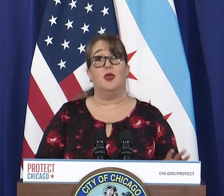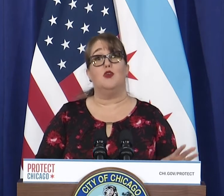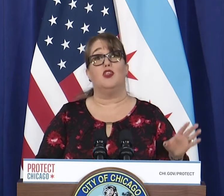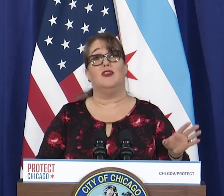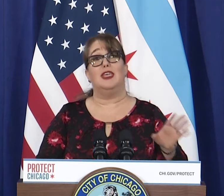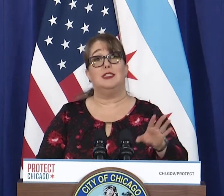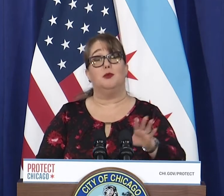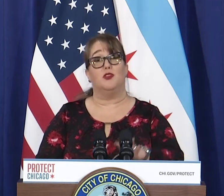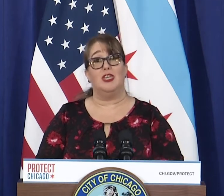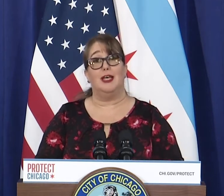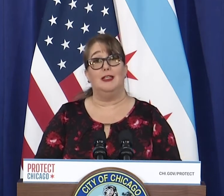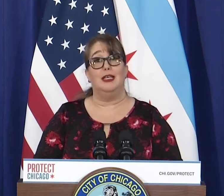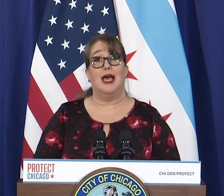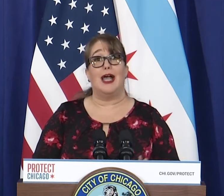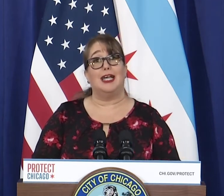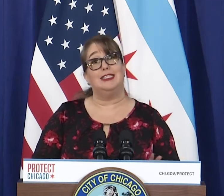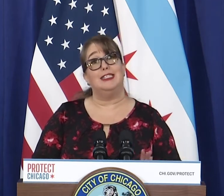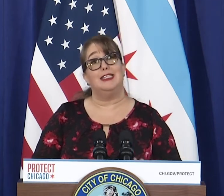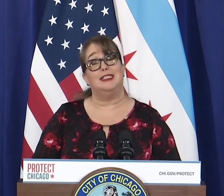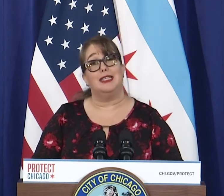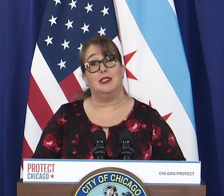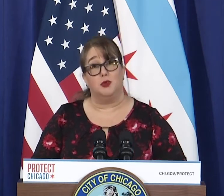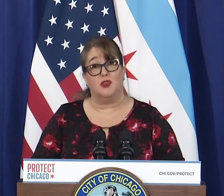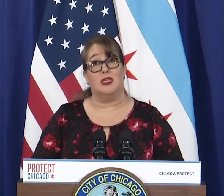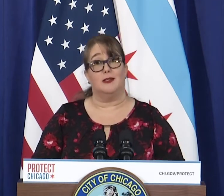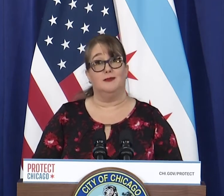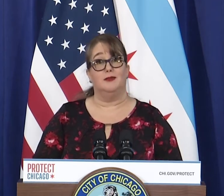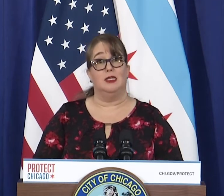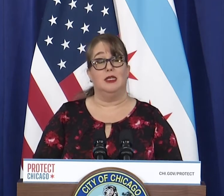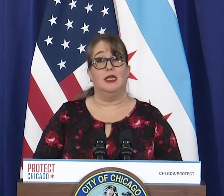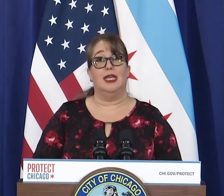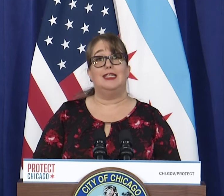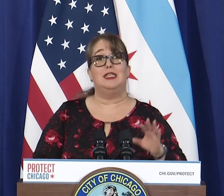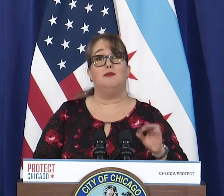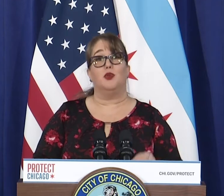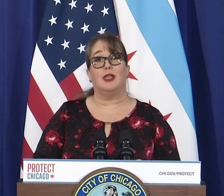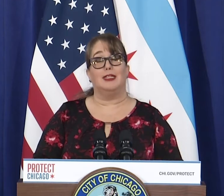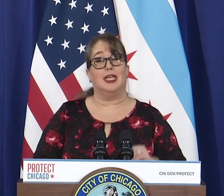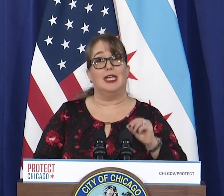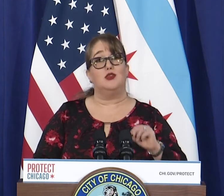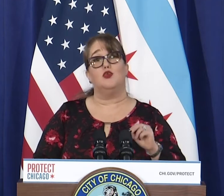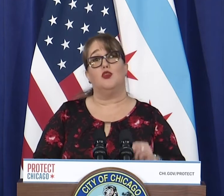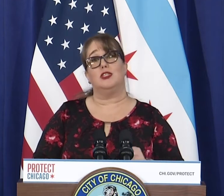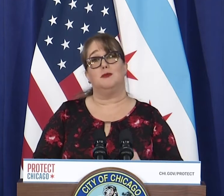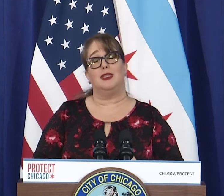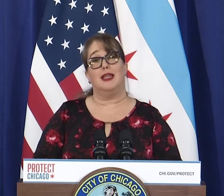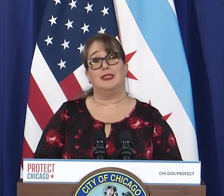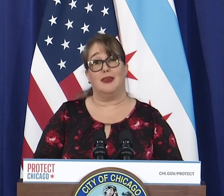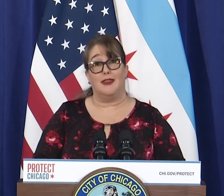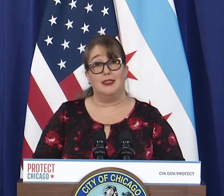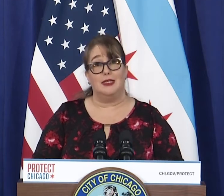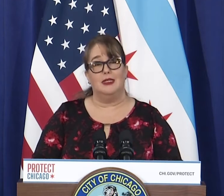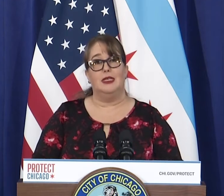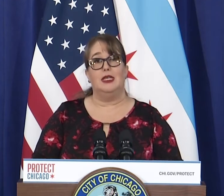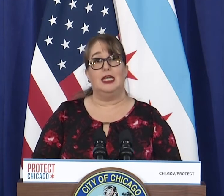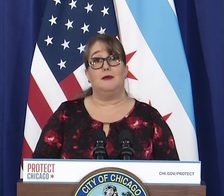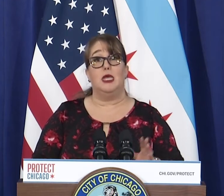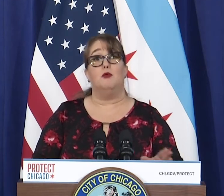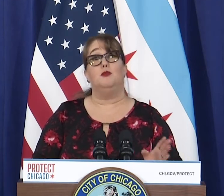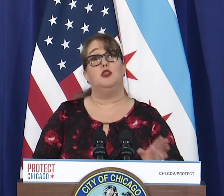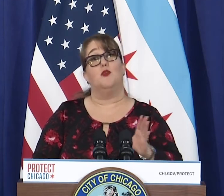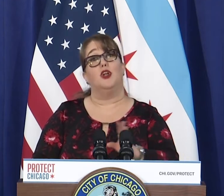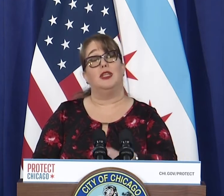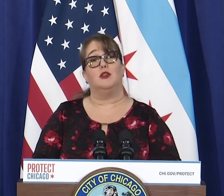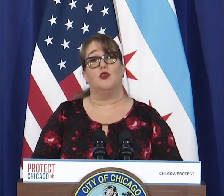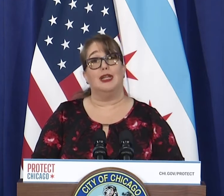de un promedio de 10 por día a casi 16 por día. Es importante, esto no respeta las edades.